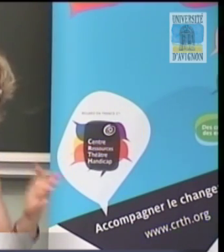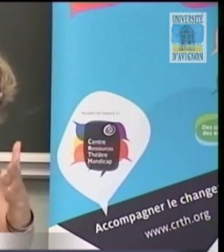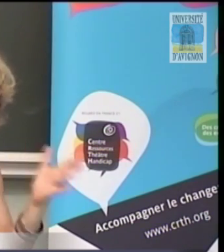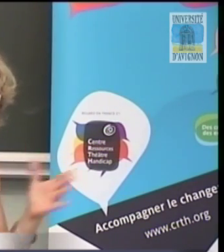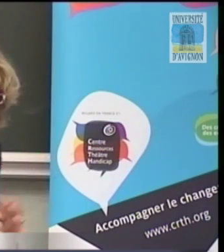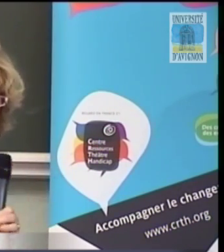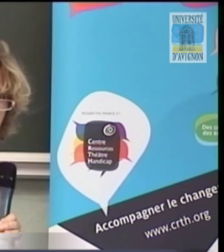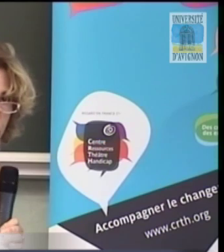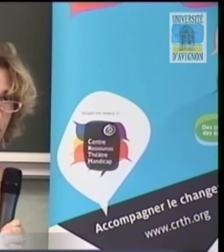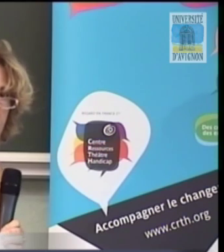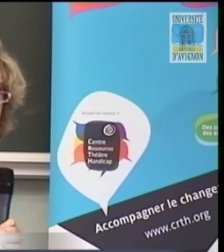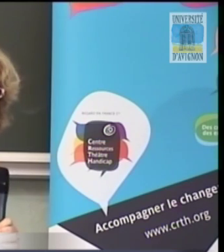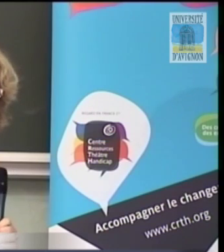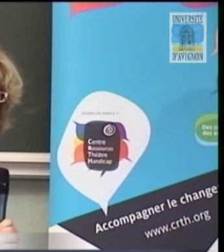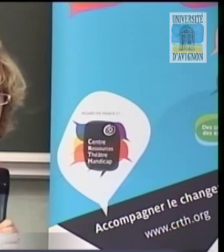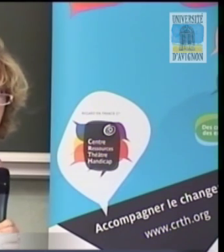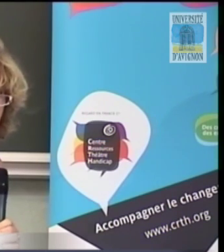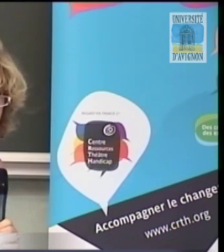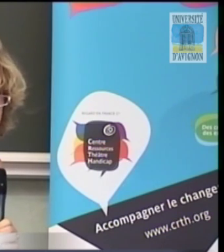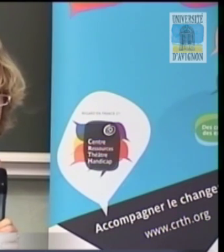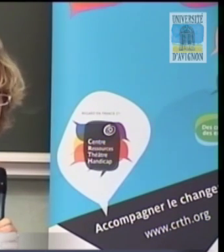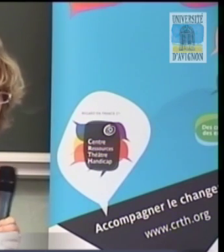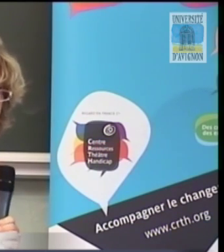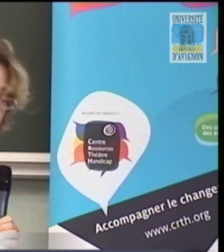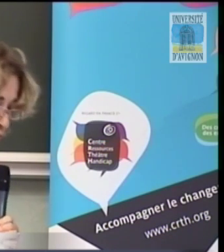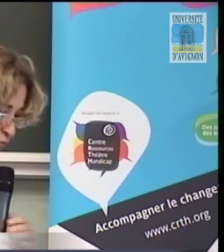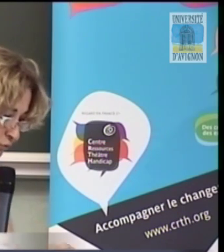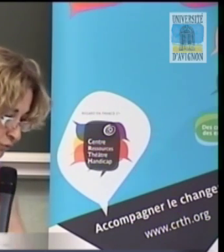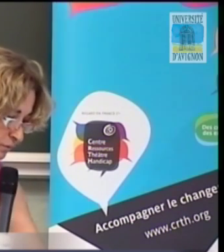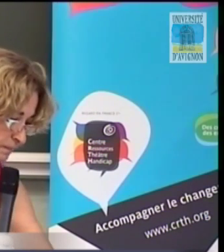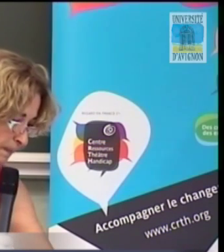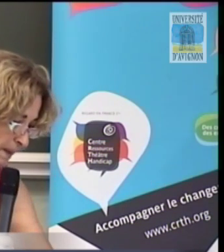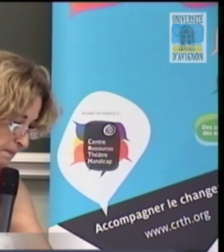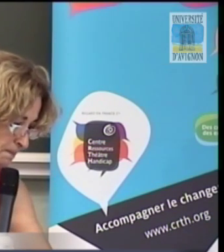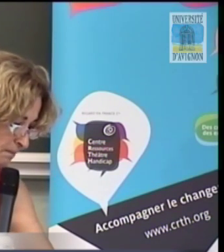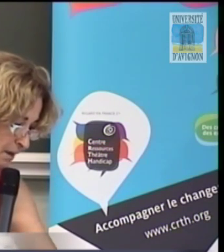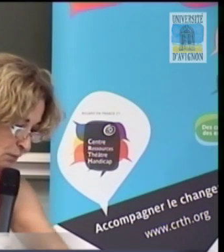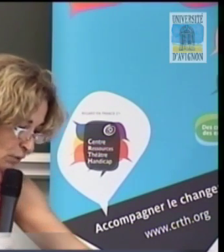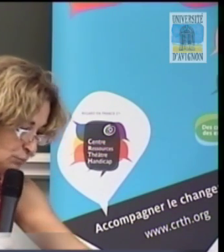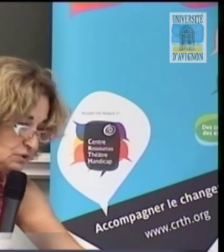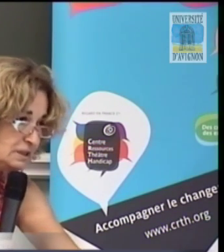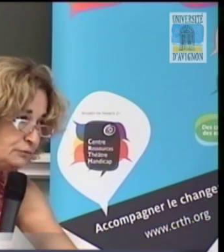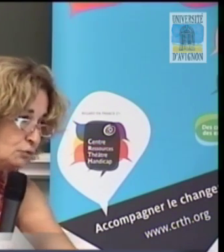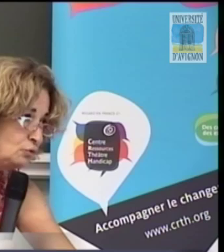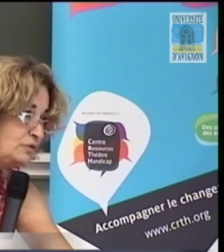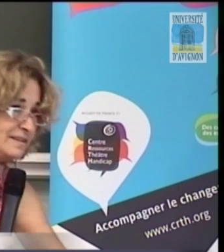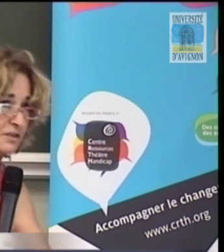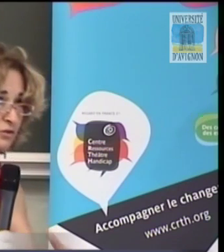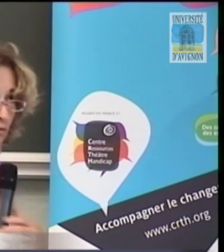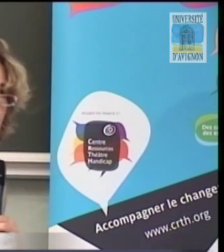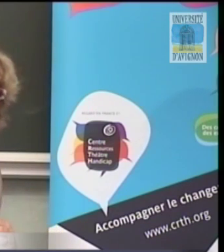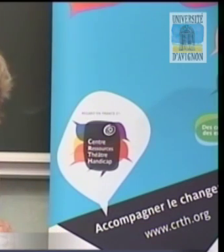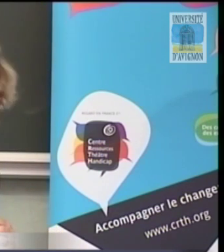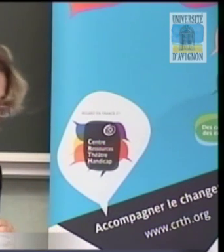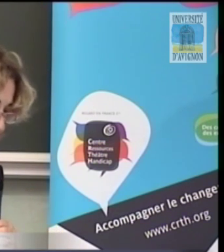par secteur de différence, est désignée. En fait, c'est le fait de tous. Pour aboutir, il faut que toutes ces